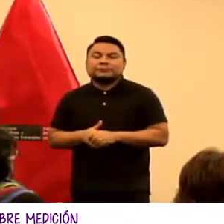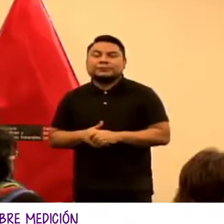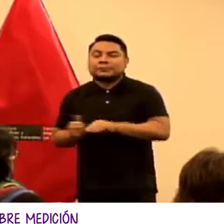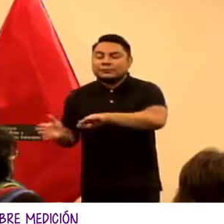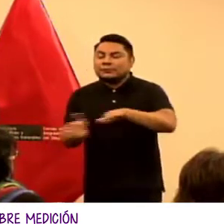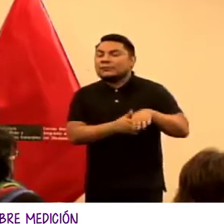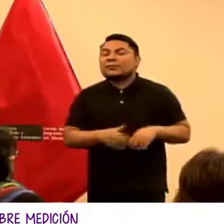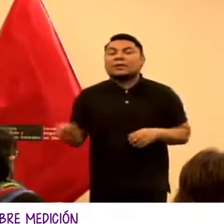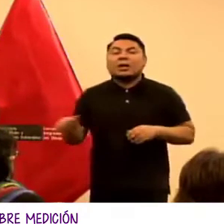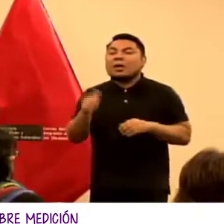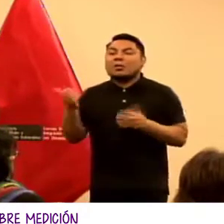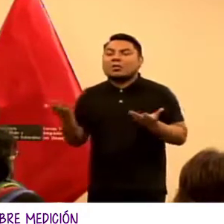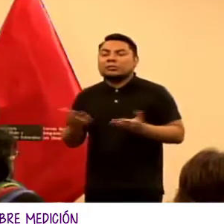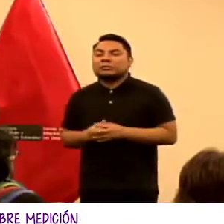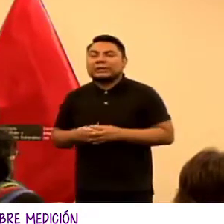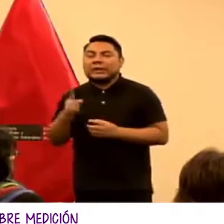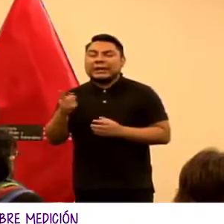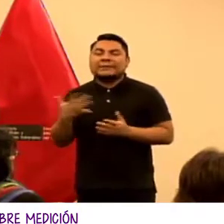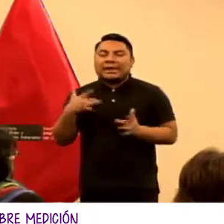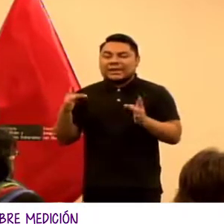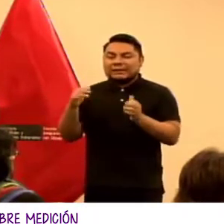Otro ámbito es el de las relaciones,